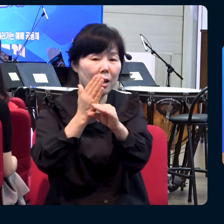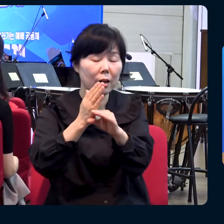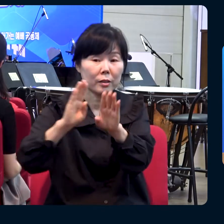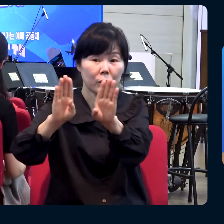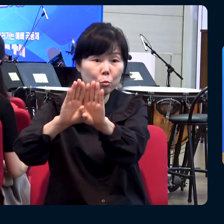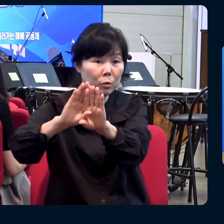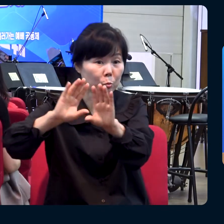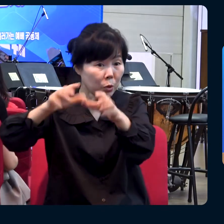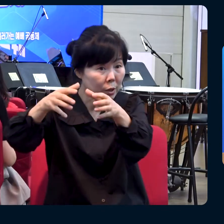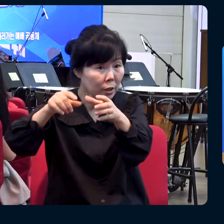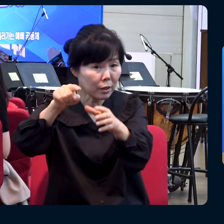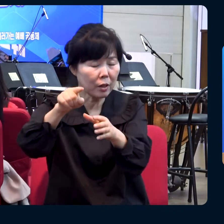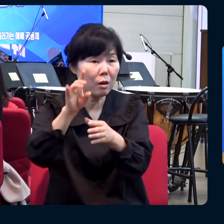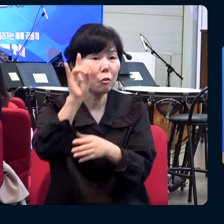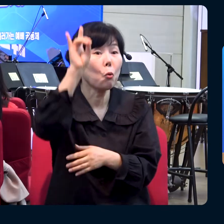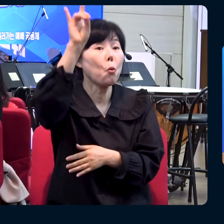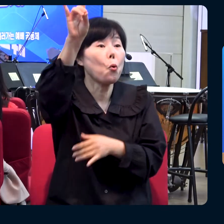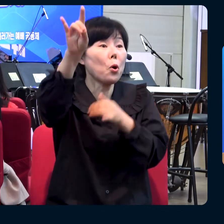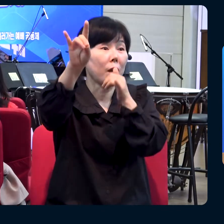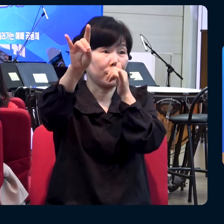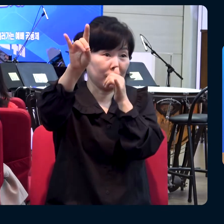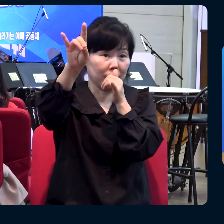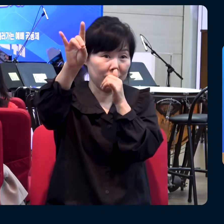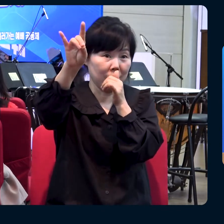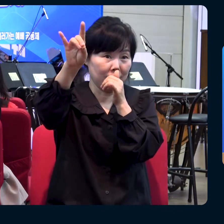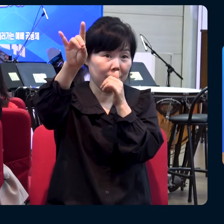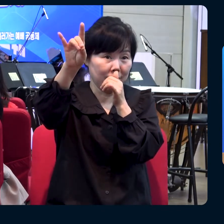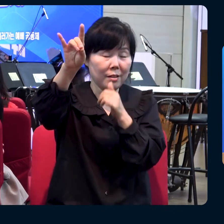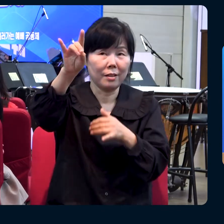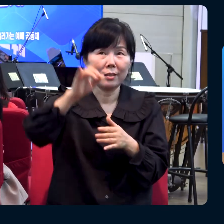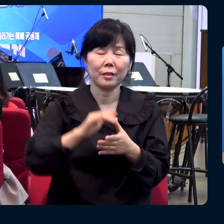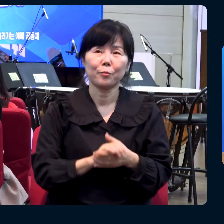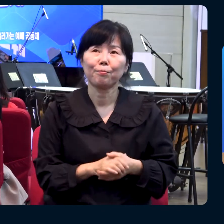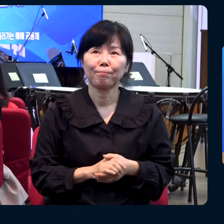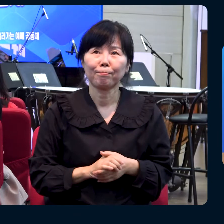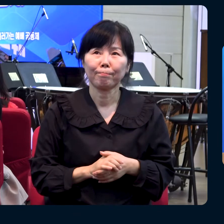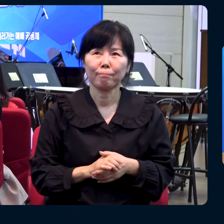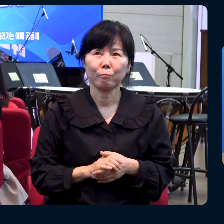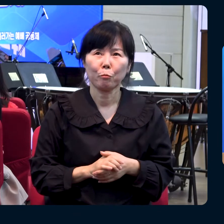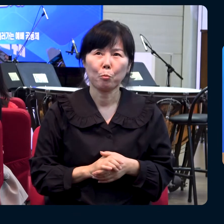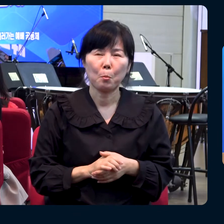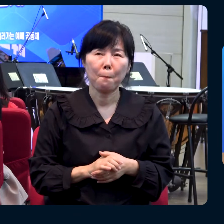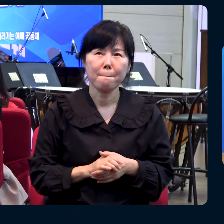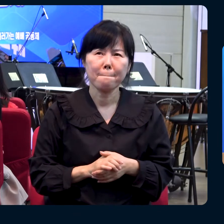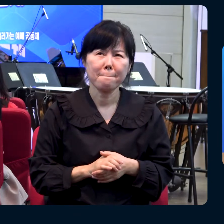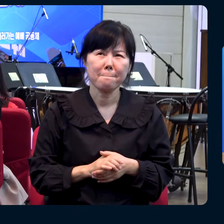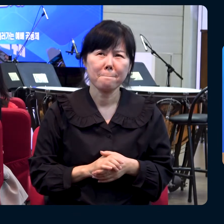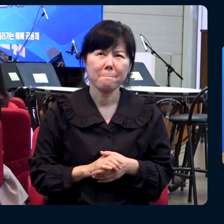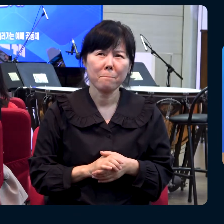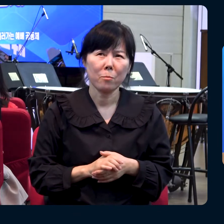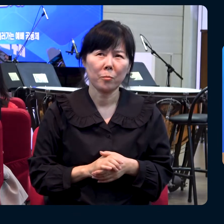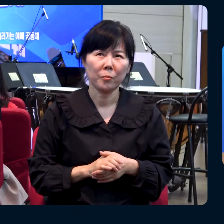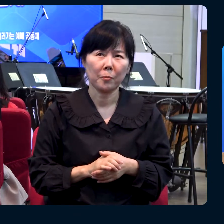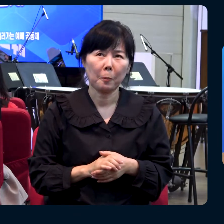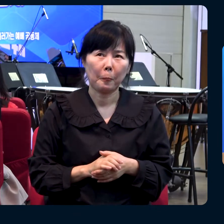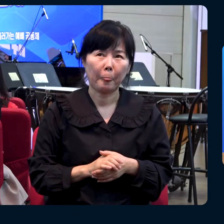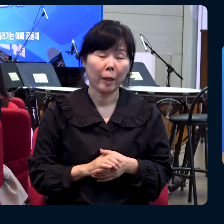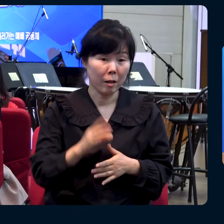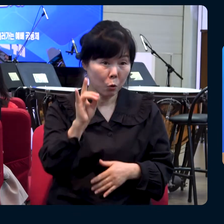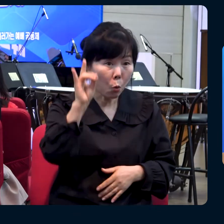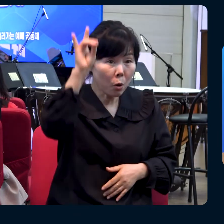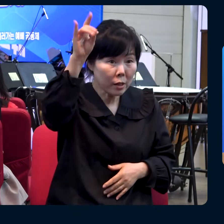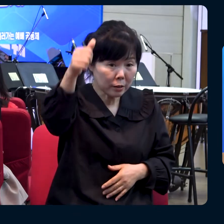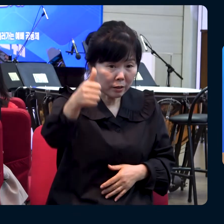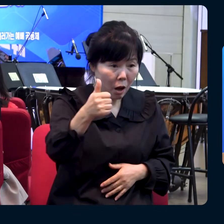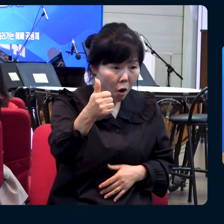이 거인이 나타나서 하는 말이 단체로 전쟁하지 말자. 내가 블레셋의 대표로 한 명 나올